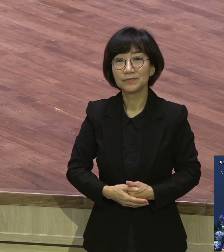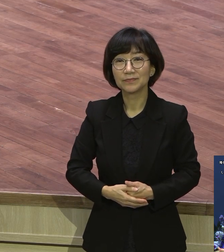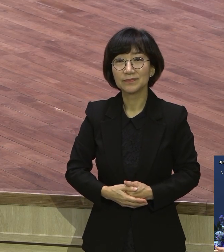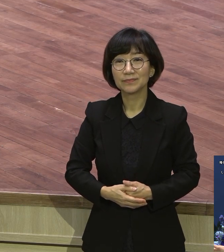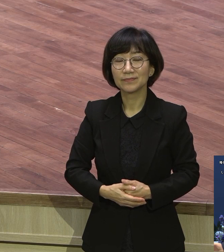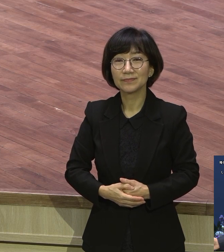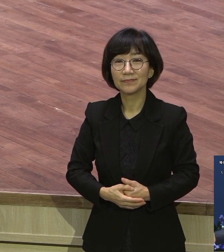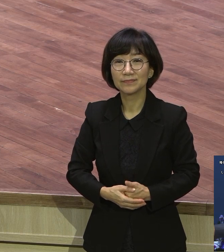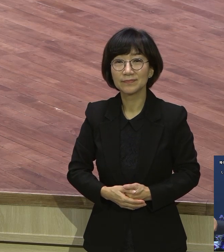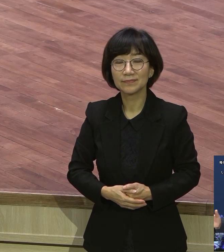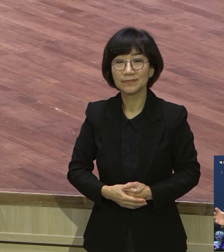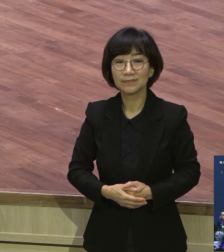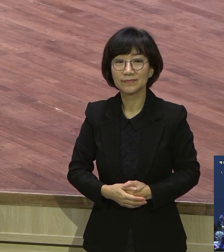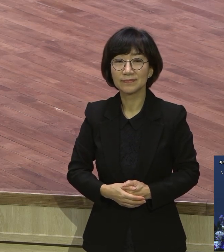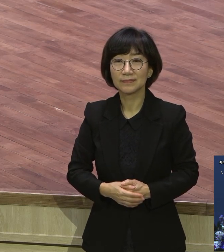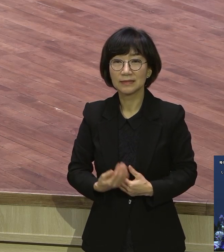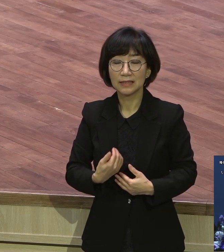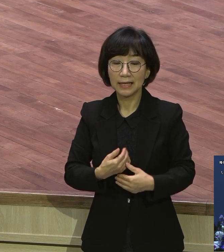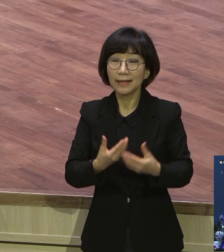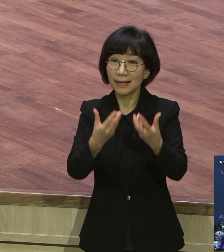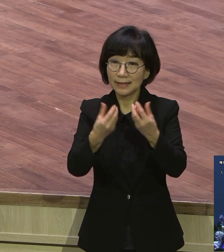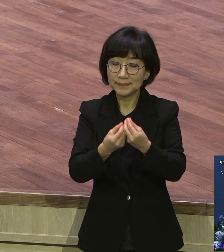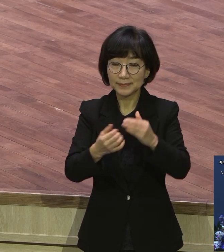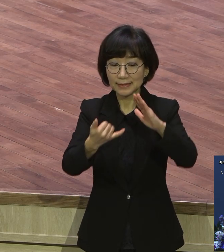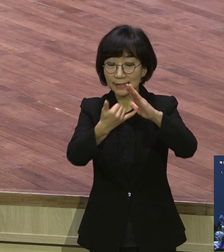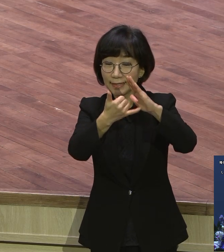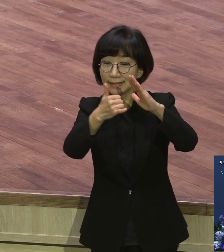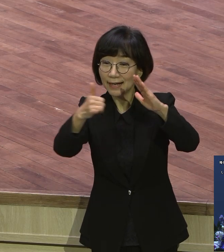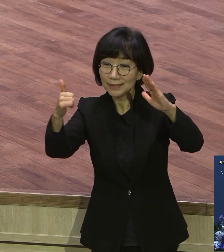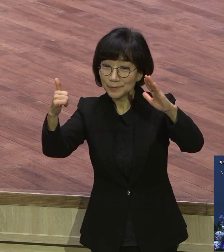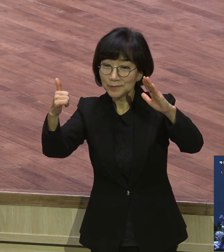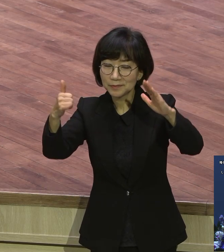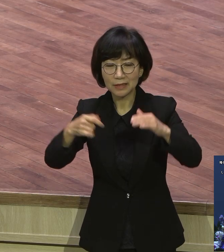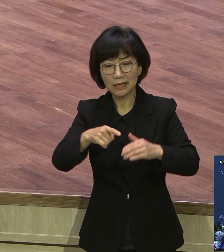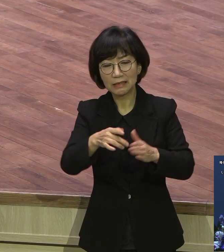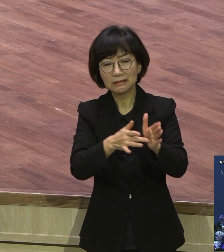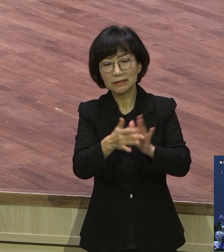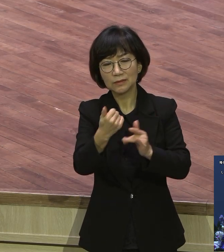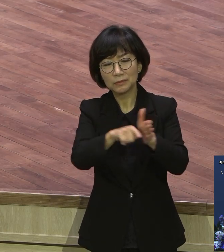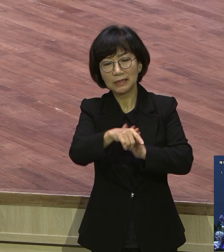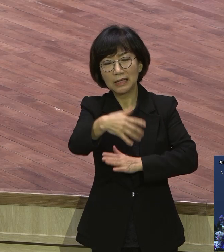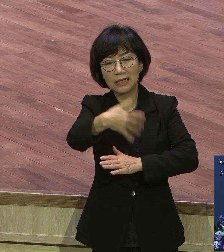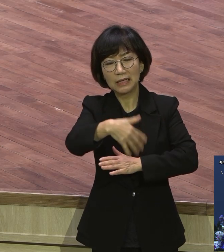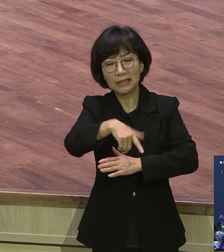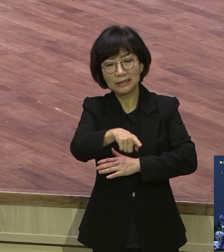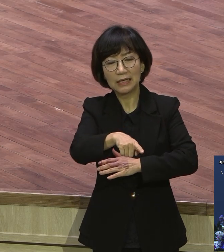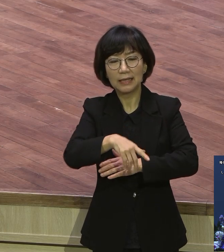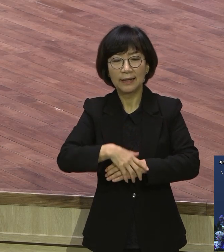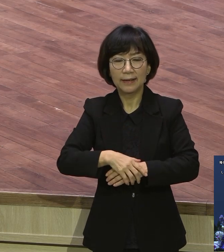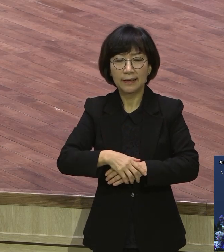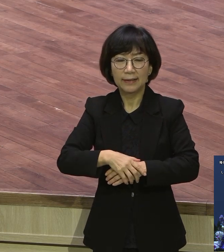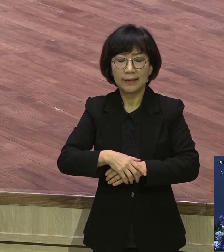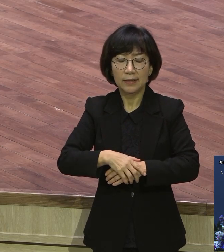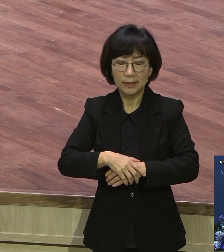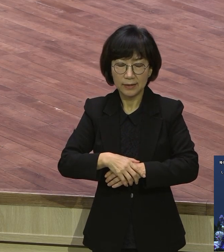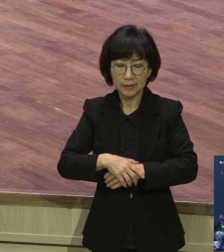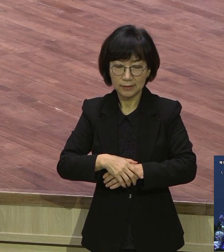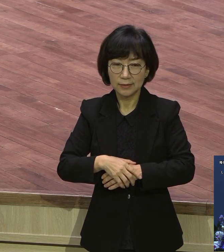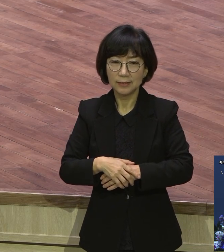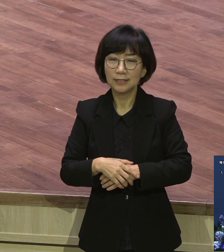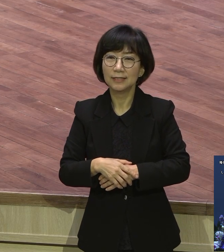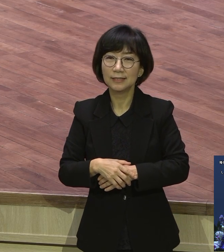심지어 불신 가족이 하나 있다 그 불신 가족을 보면서 다른 생각하지 마세요